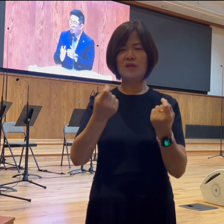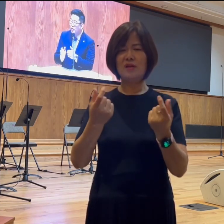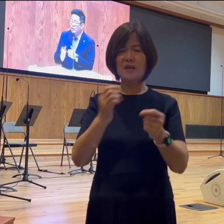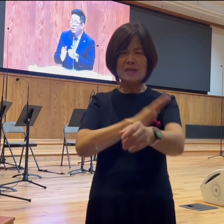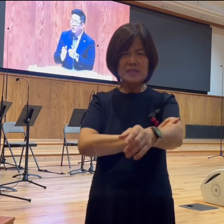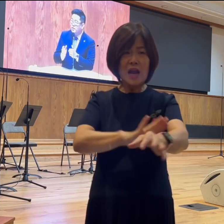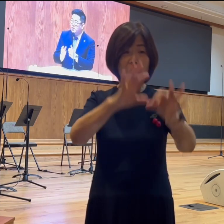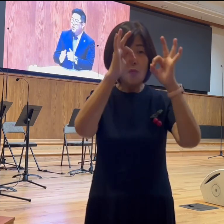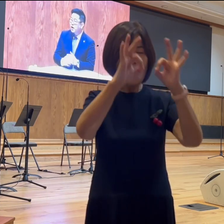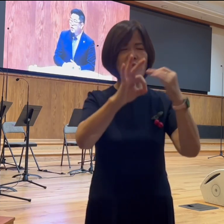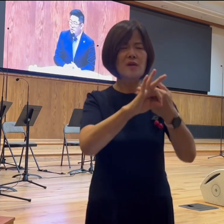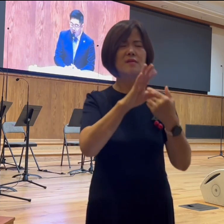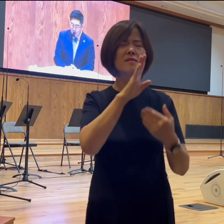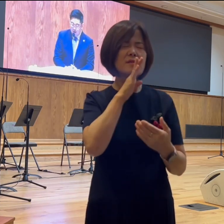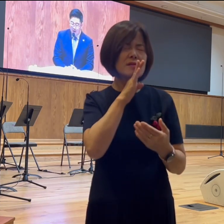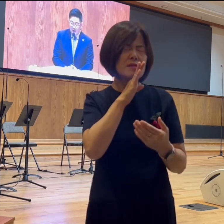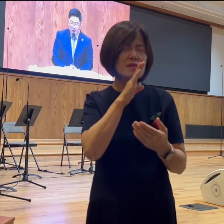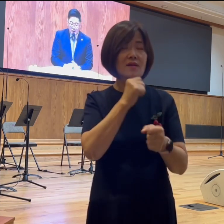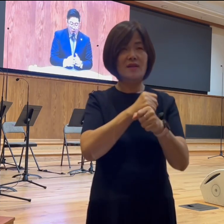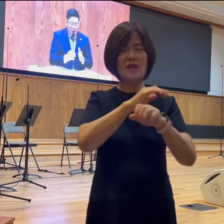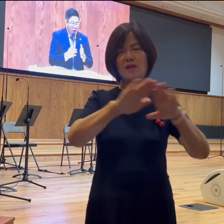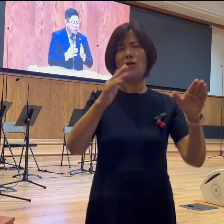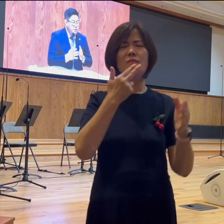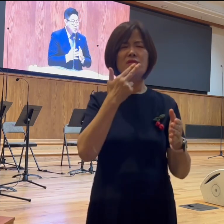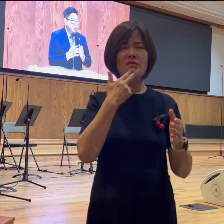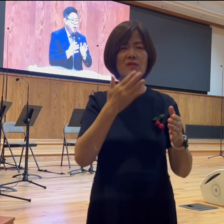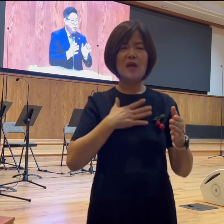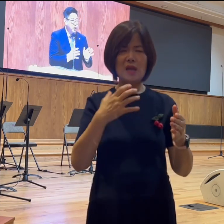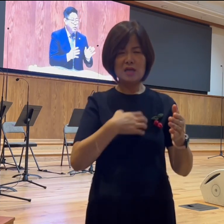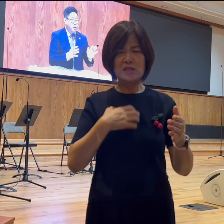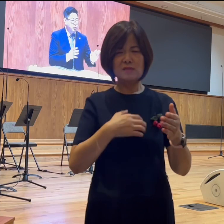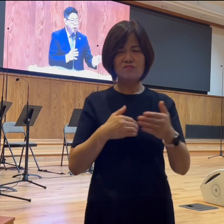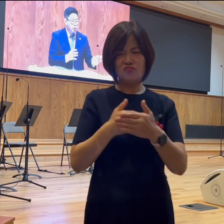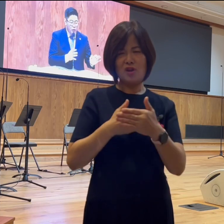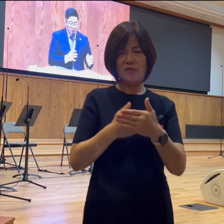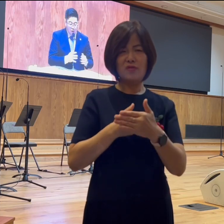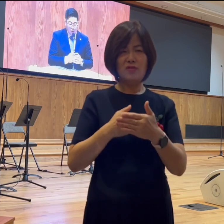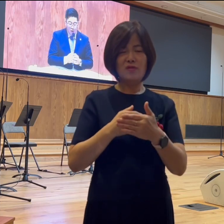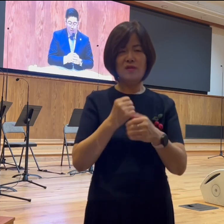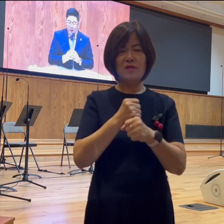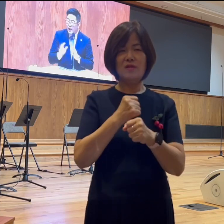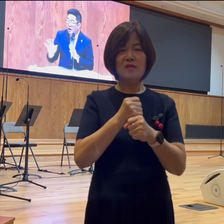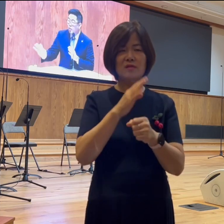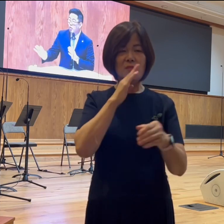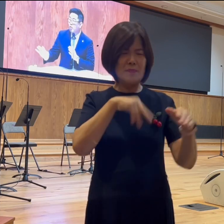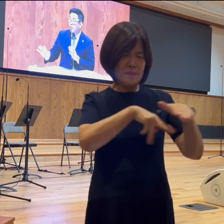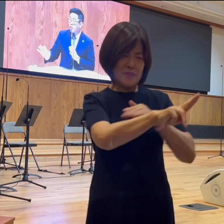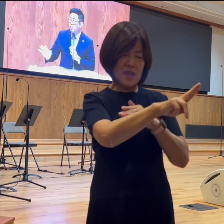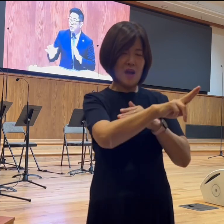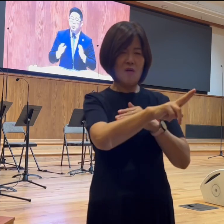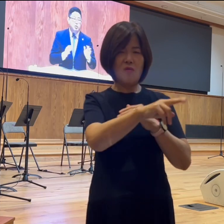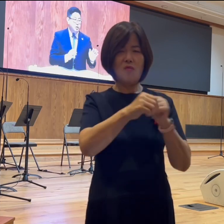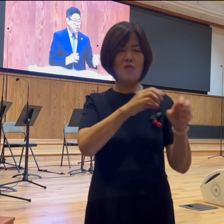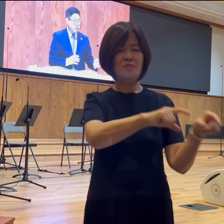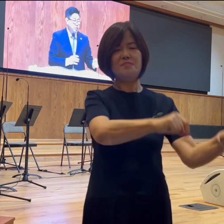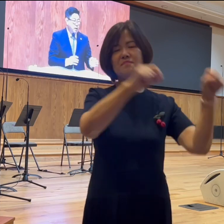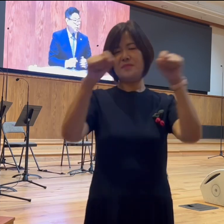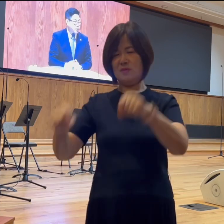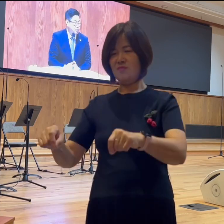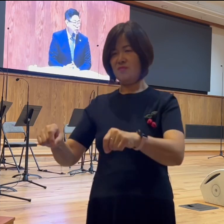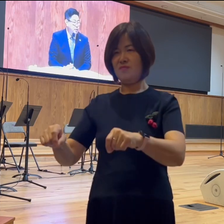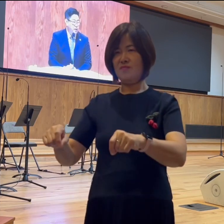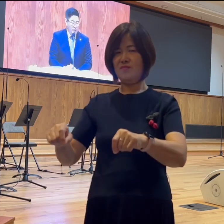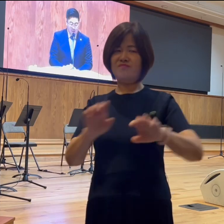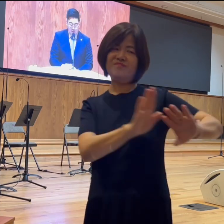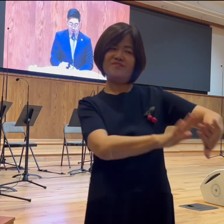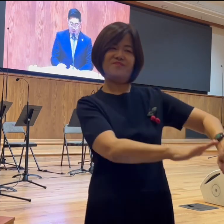보면 진정한 해결책이 아니라 그저 나의 근심과 불안과 두려움을 피하고 미루는 방법들